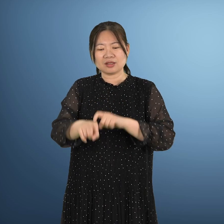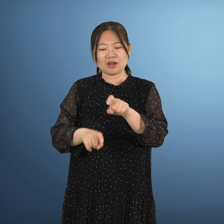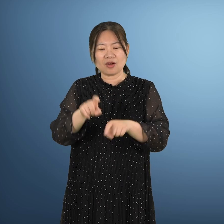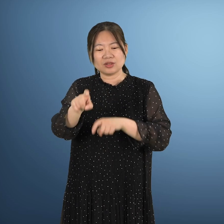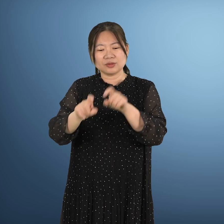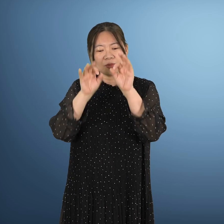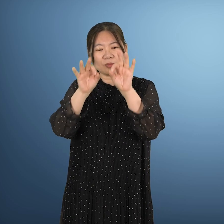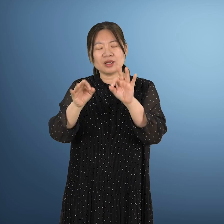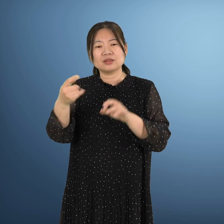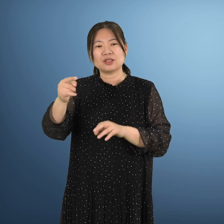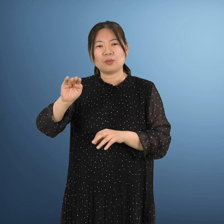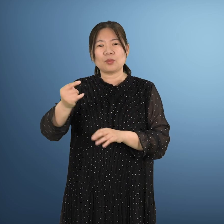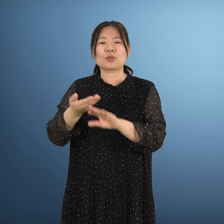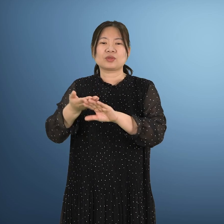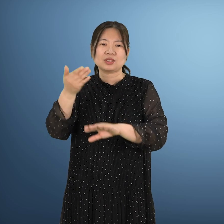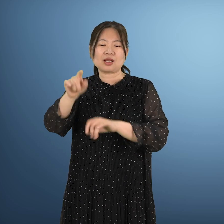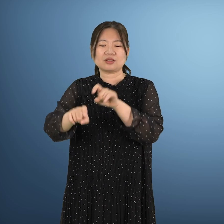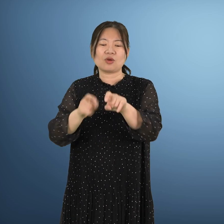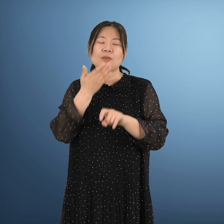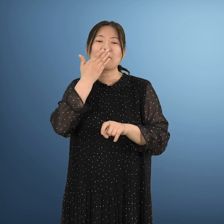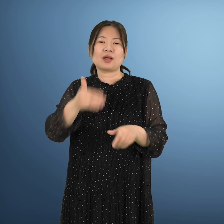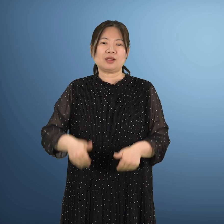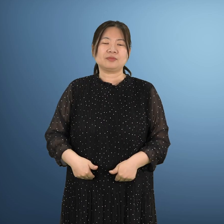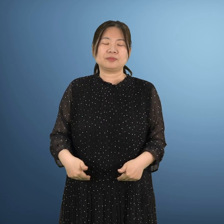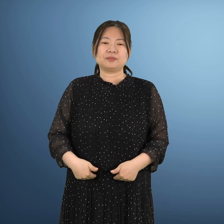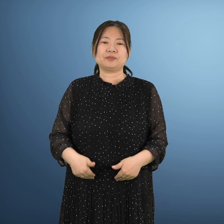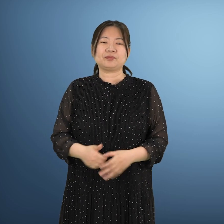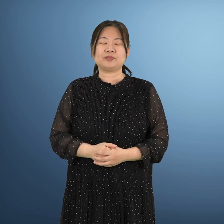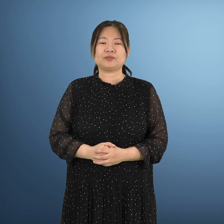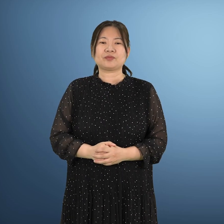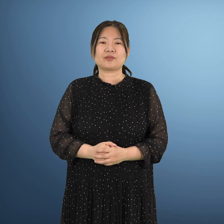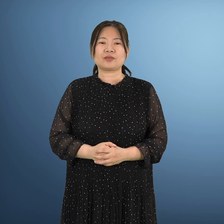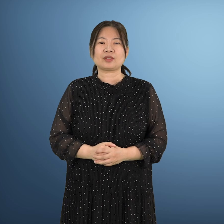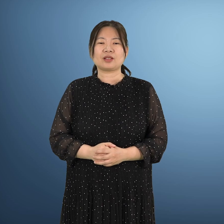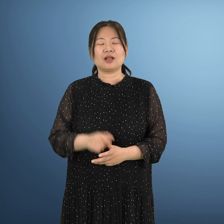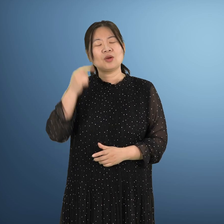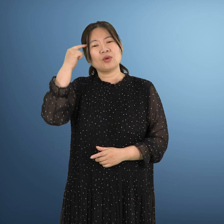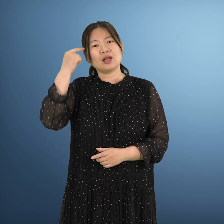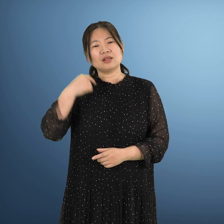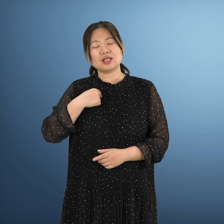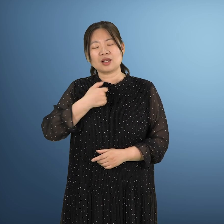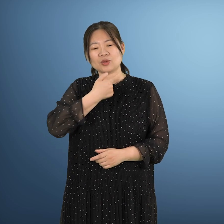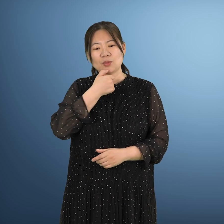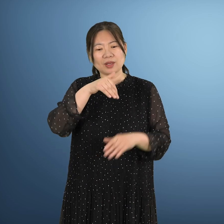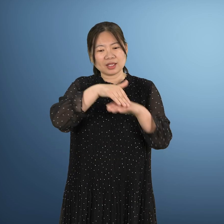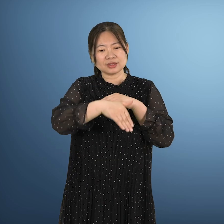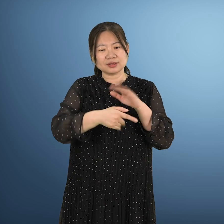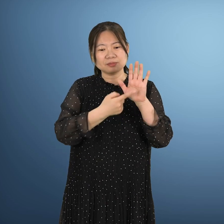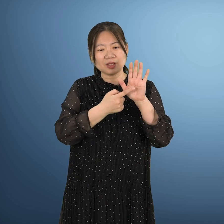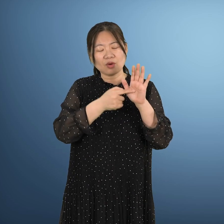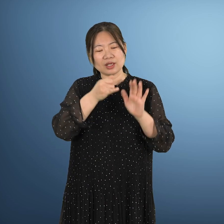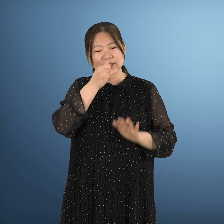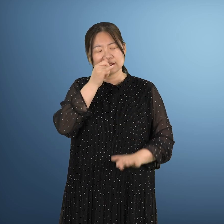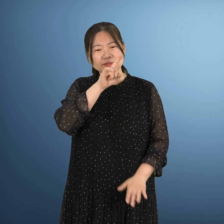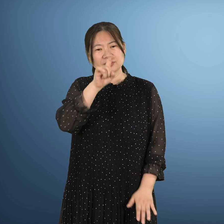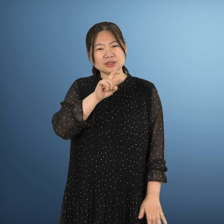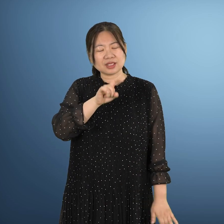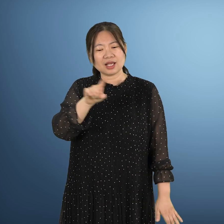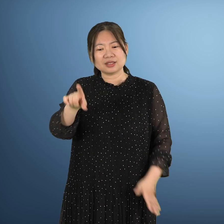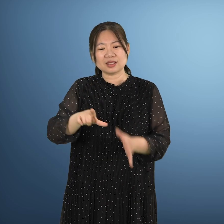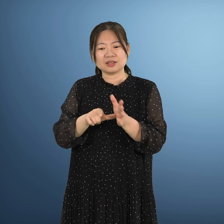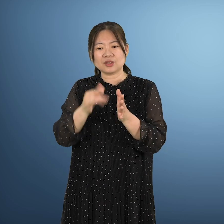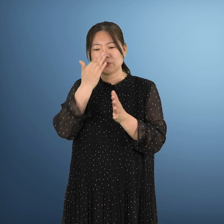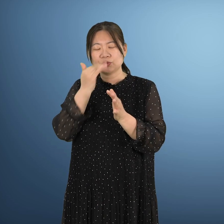걸음으로 1000보 이상의 걸음입니다. 근데 왜 제가 로마식이라는 표현을 썼는가 하면, 이